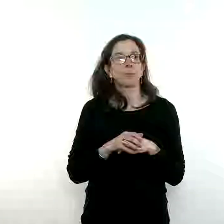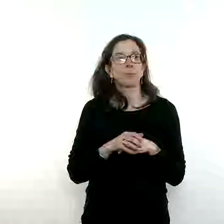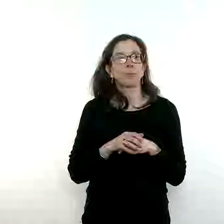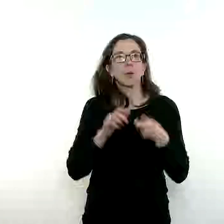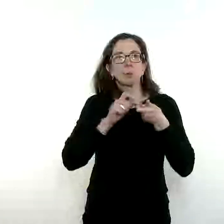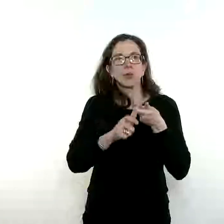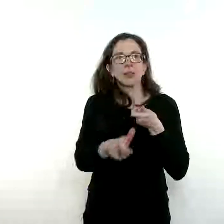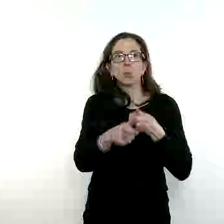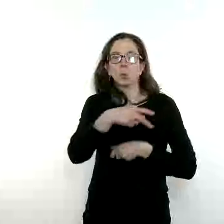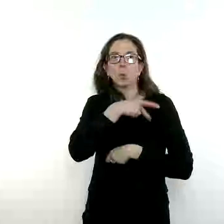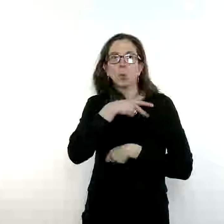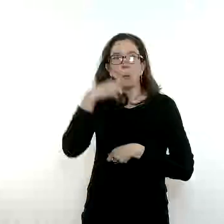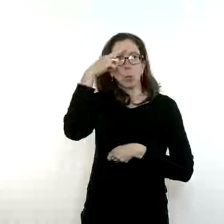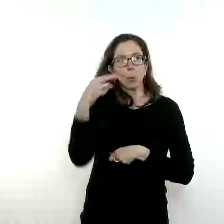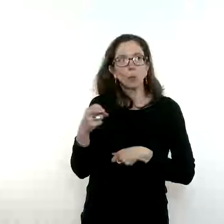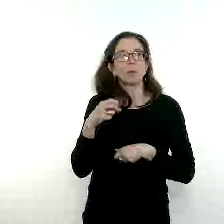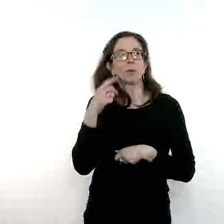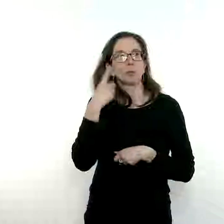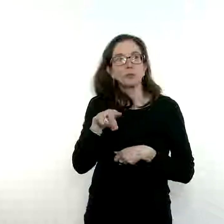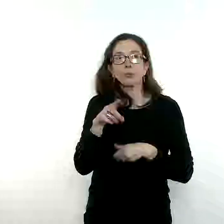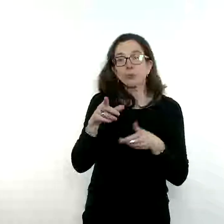qui se conclut favorablement pour les riverains.